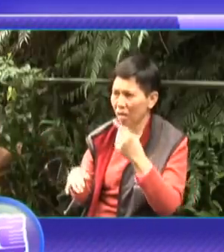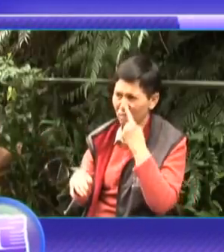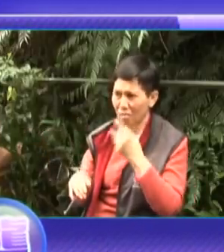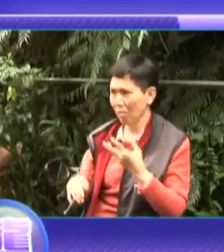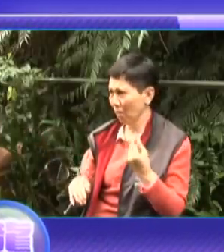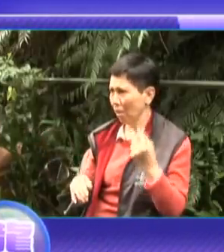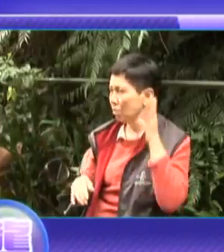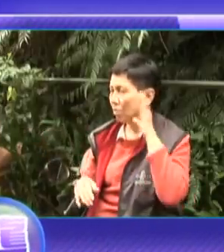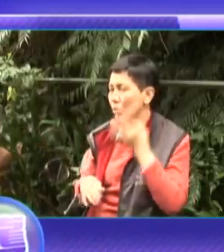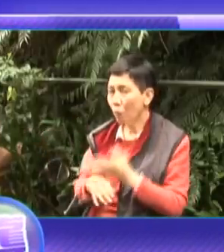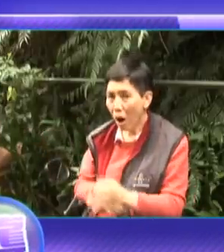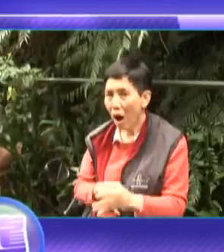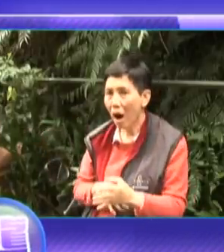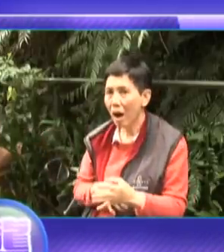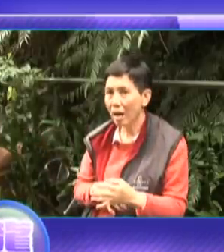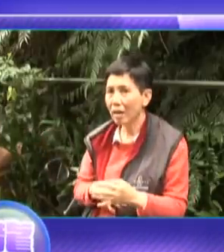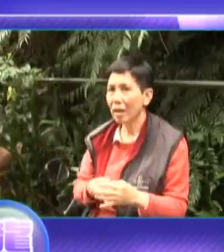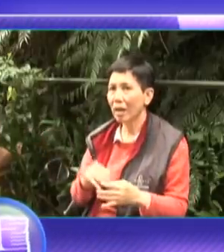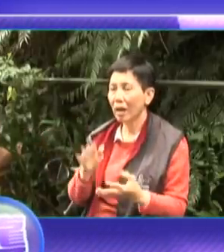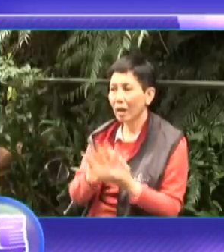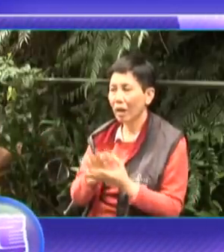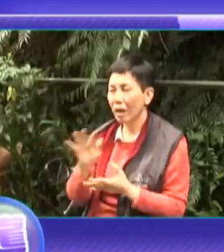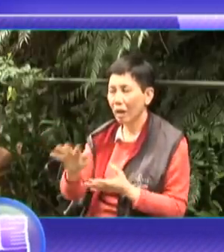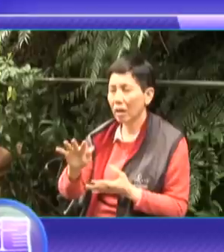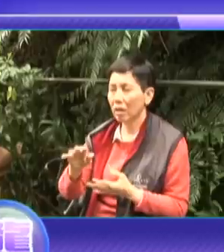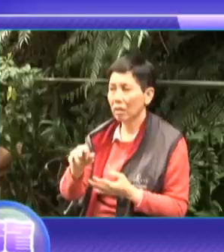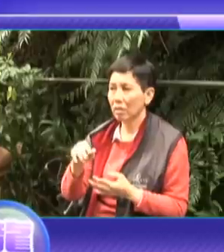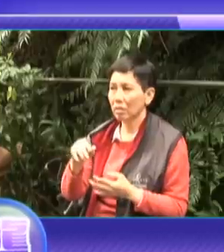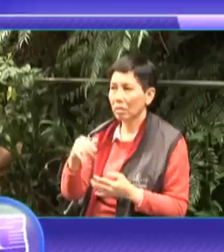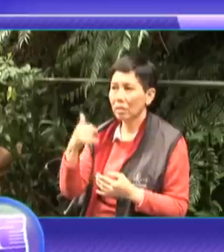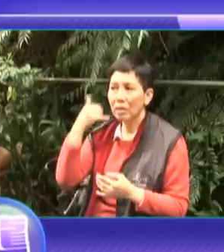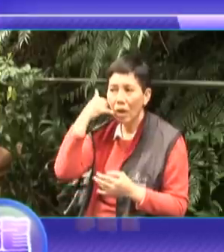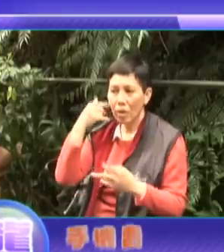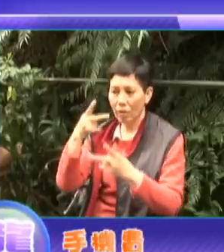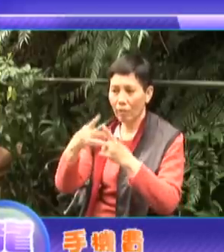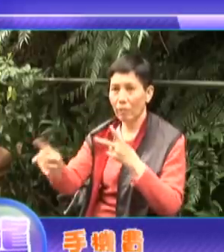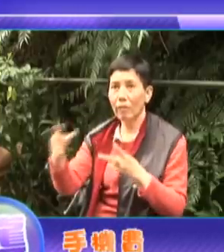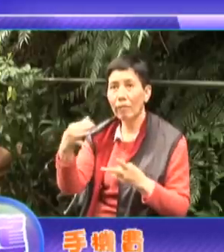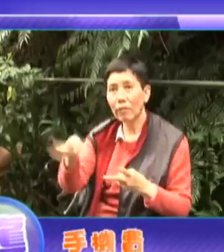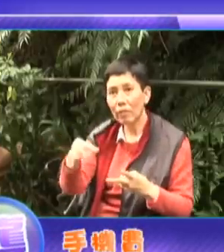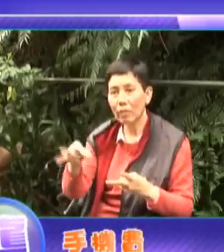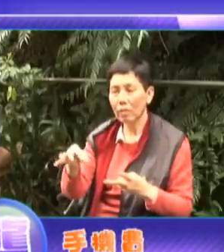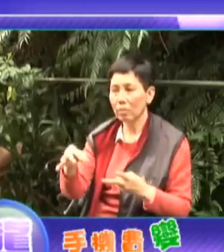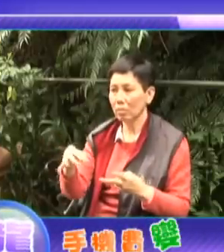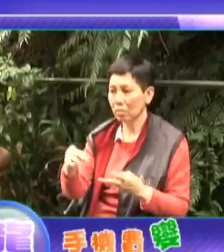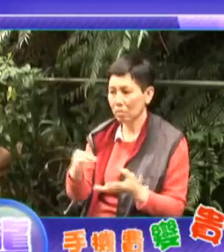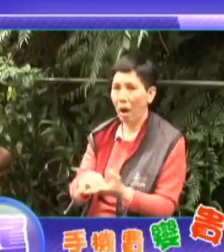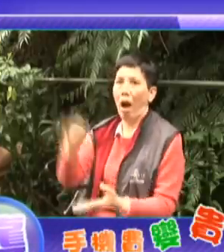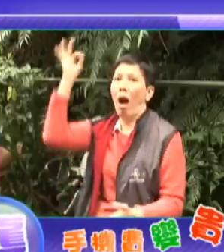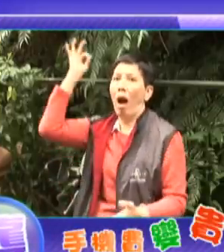机聊天，可是我没有听过啊。后来手机费账单寄来，哇，好贵